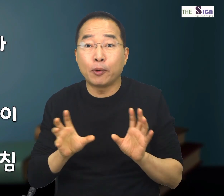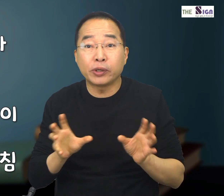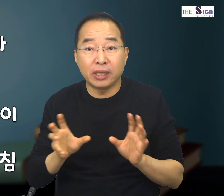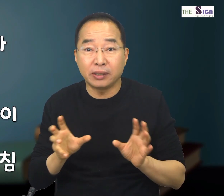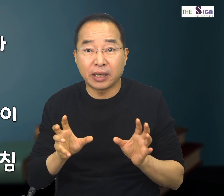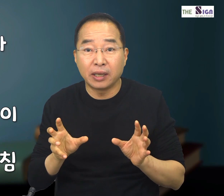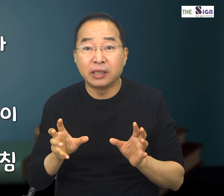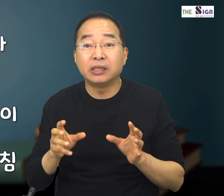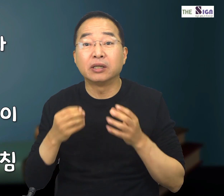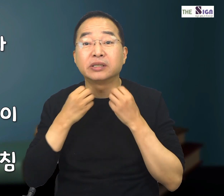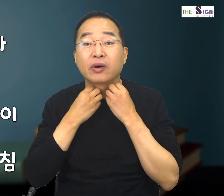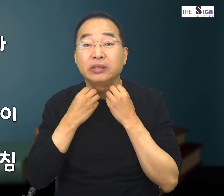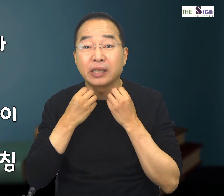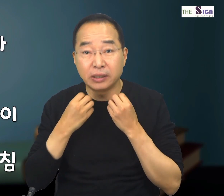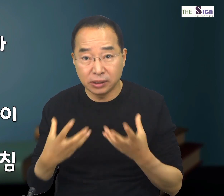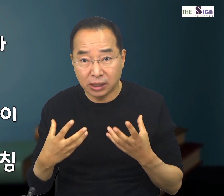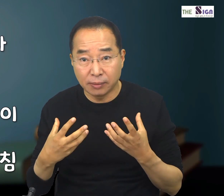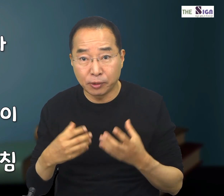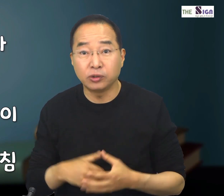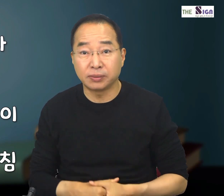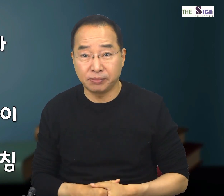포기해야 돼. 이런 상황일 때는 이런 표현 씁니다.